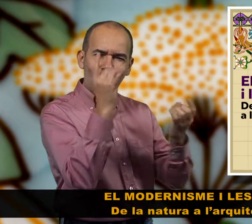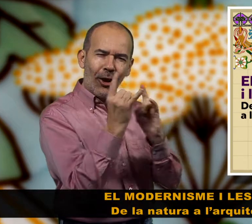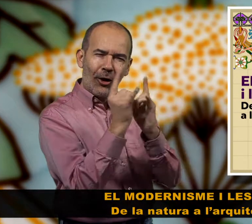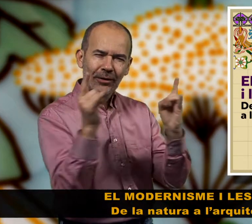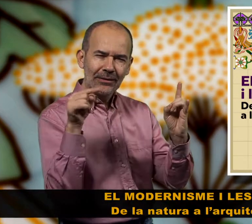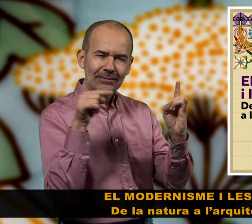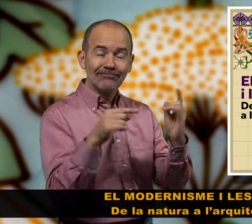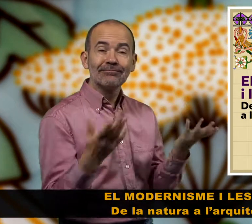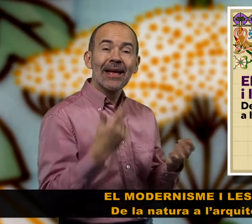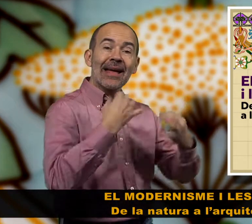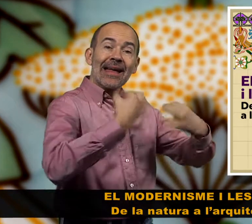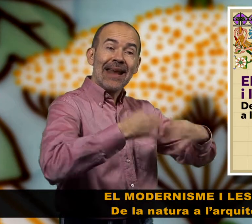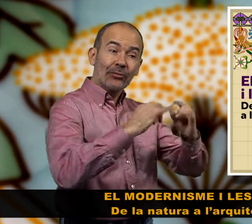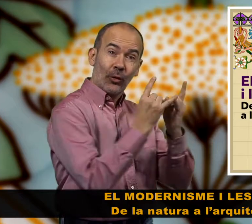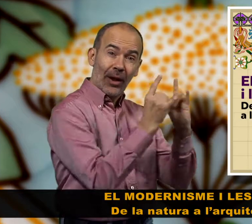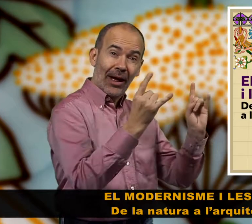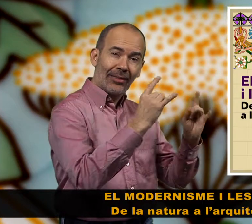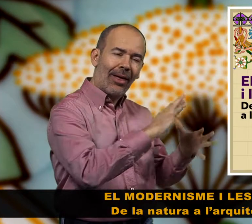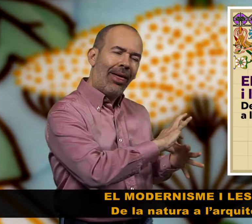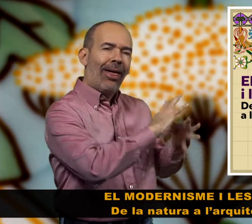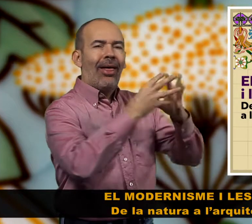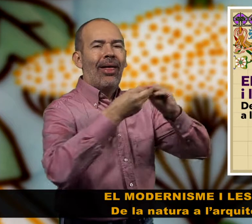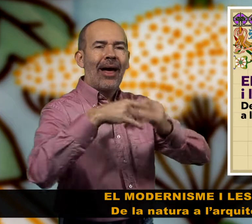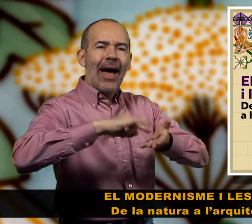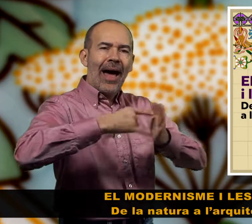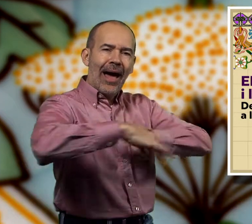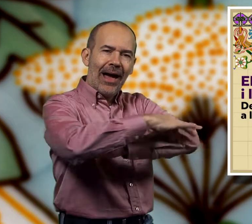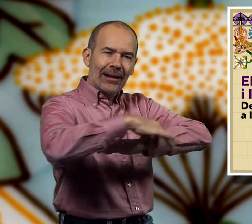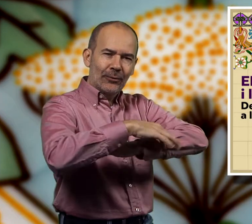El modernisme i les flors, de la natura a l'arquitectura.